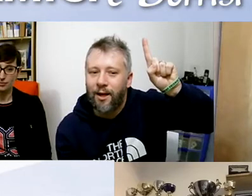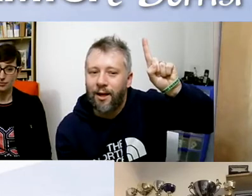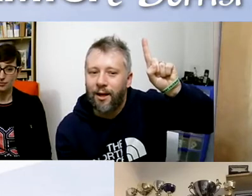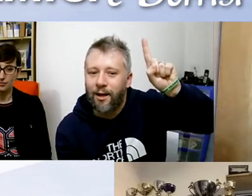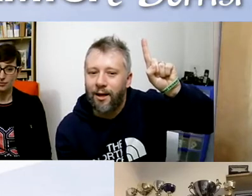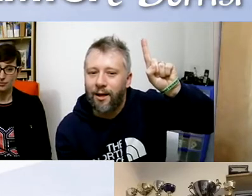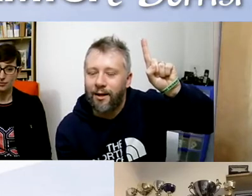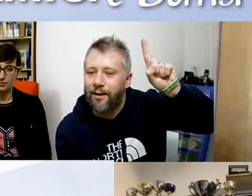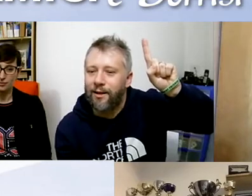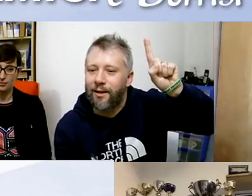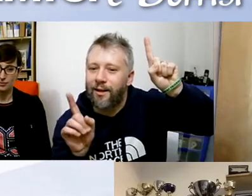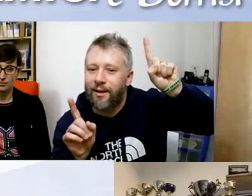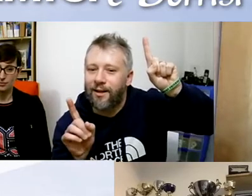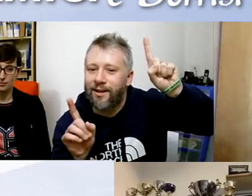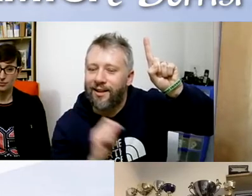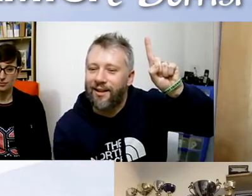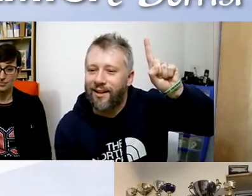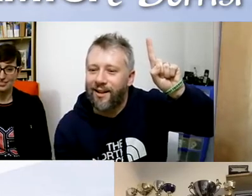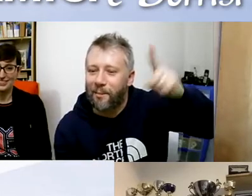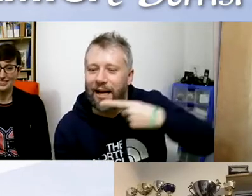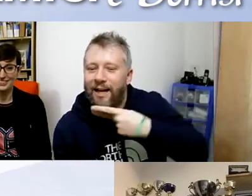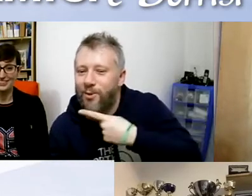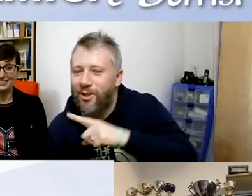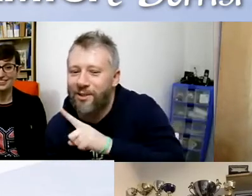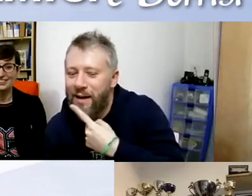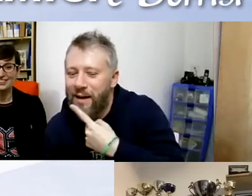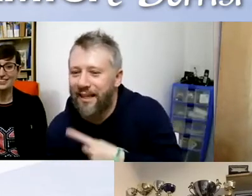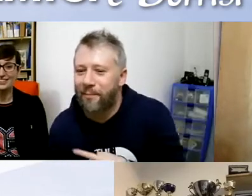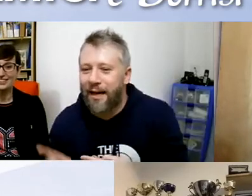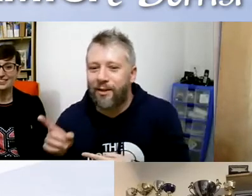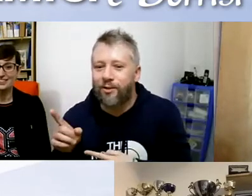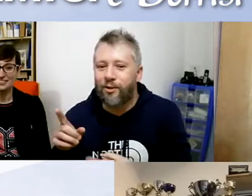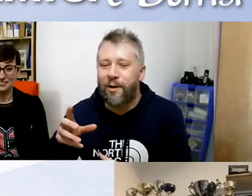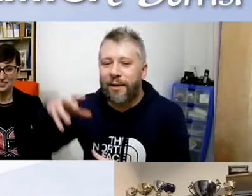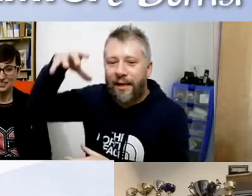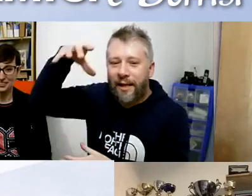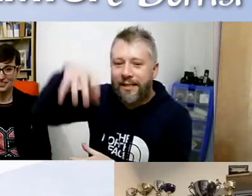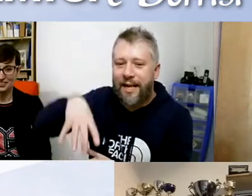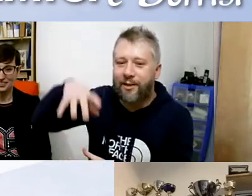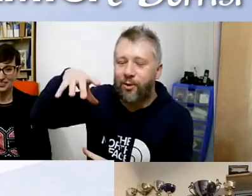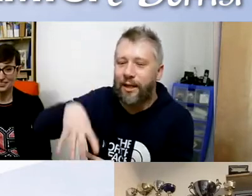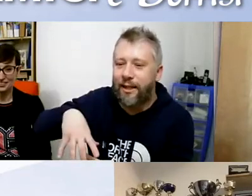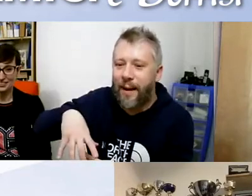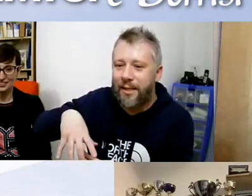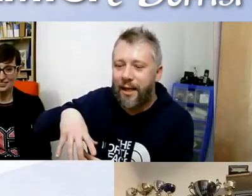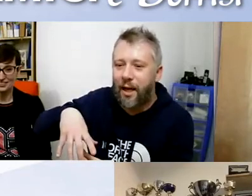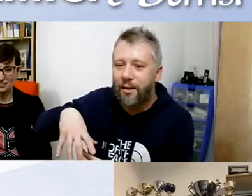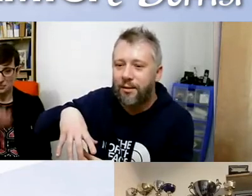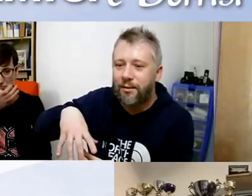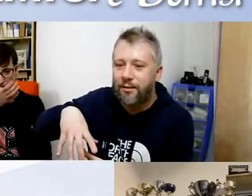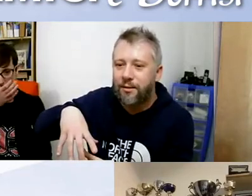ma Matteo, il dottor Matteo ha una domanda per lei. Scusa la domanda, ma non va bene le scatole della